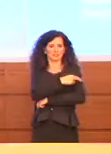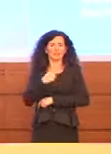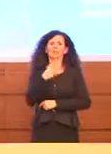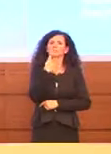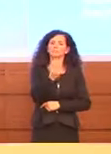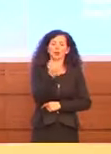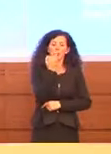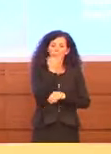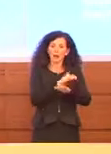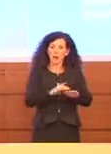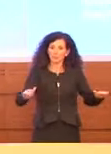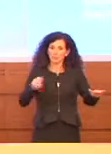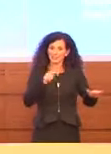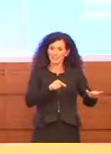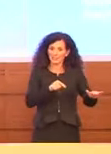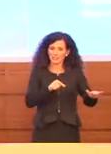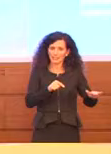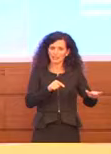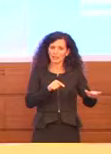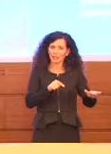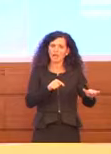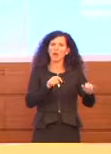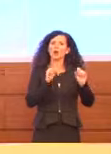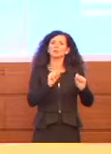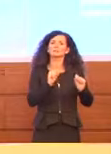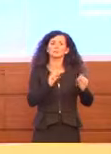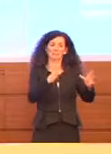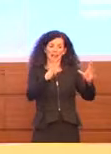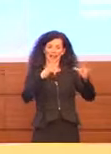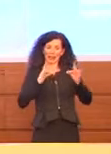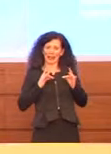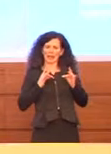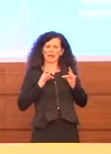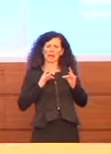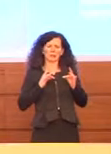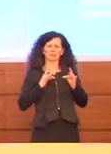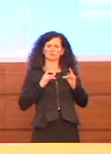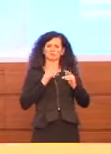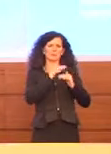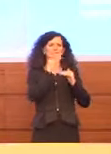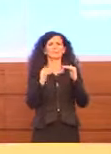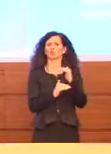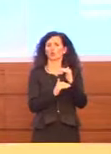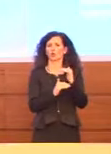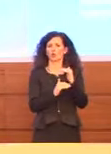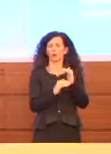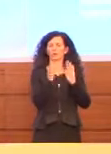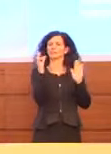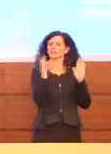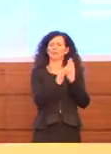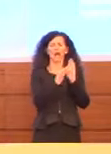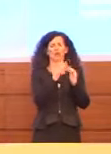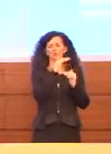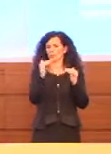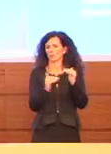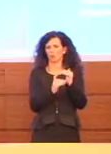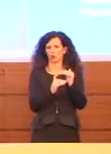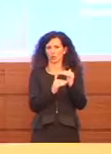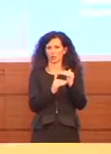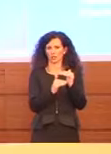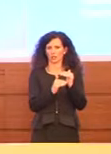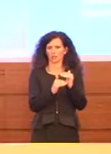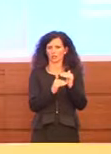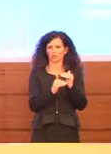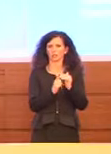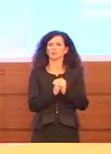minore possibilità di essere infettati di contagiarsi di ammalarsi quindi questo è un dato molto solido la sindrome di